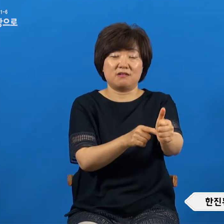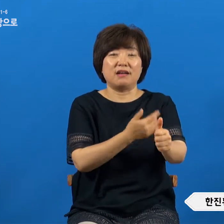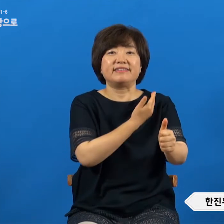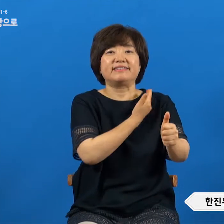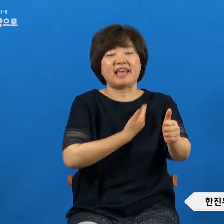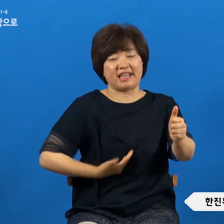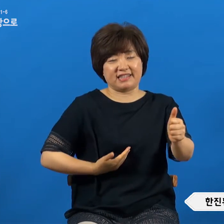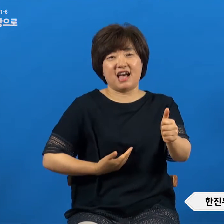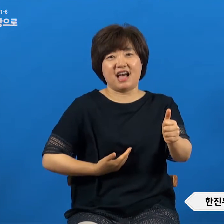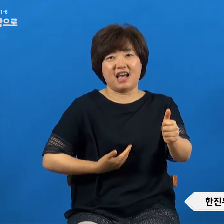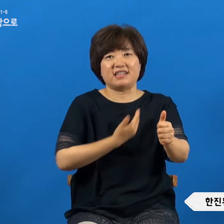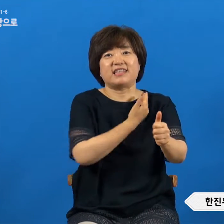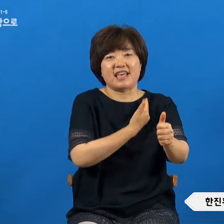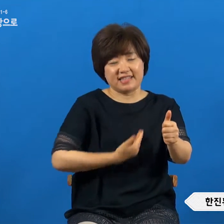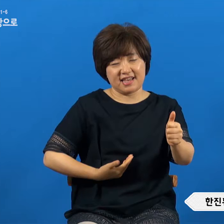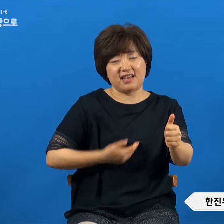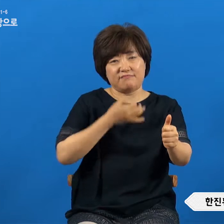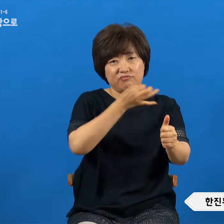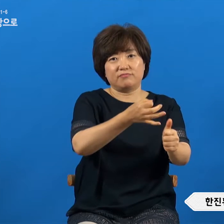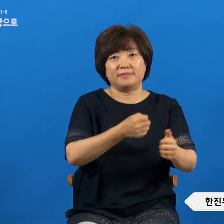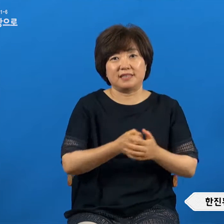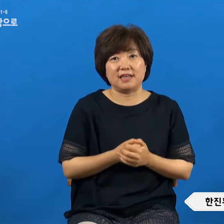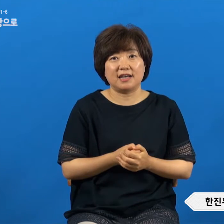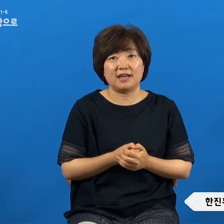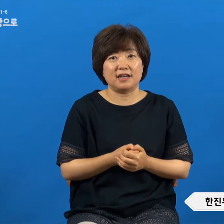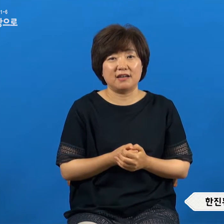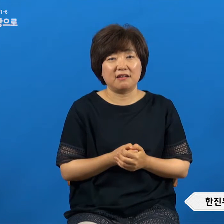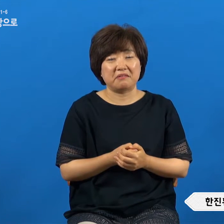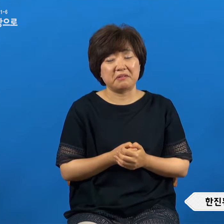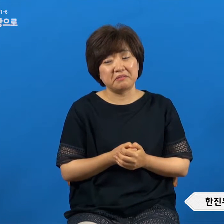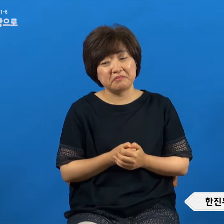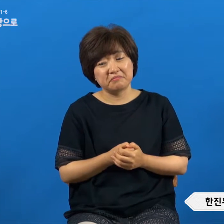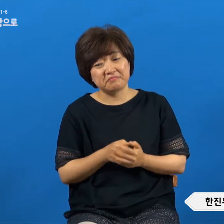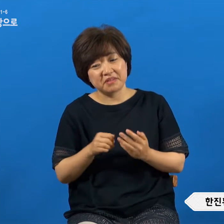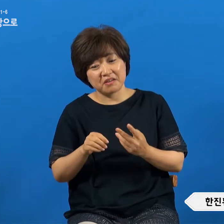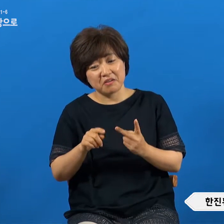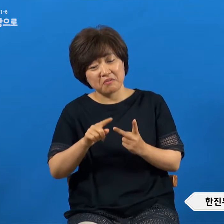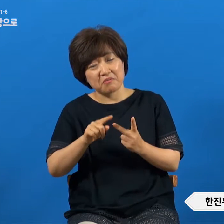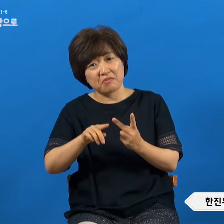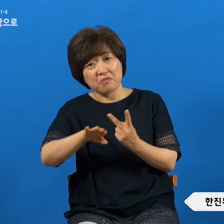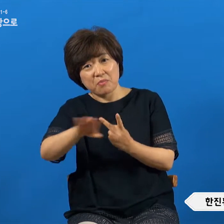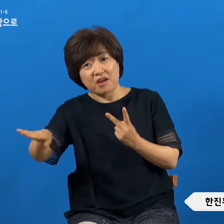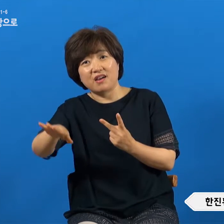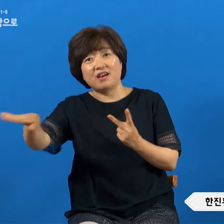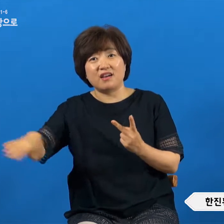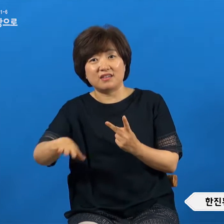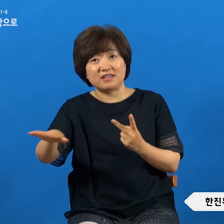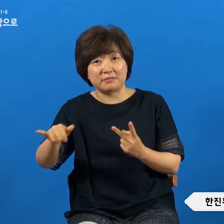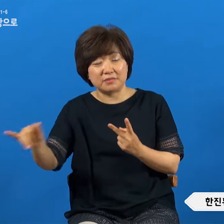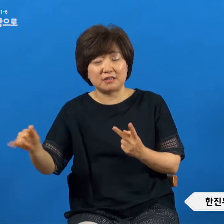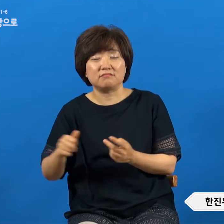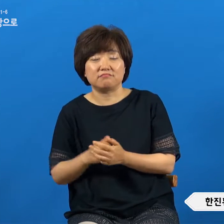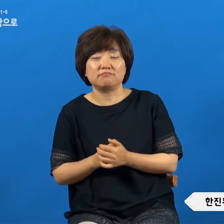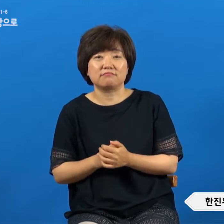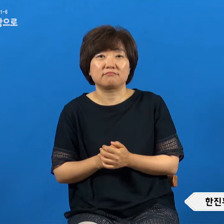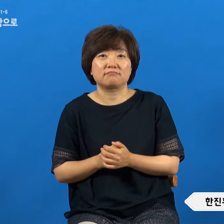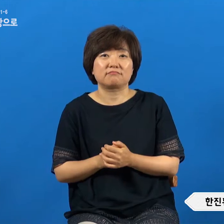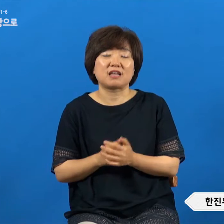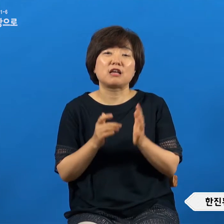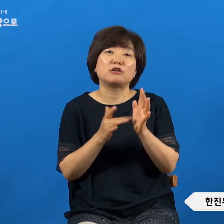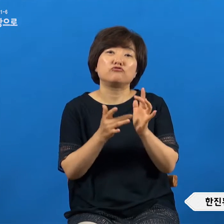사람들을 제자라고 부릅니다. 그런가 하면 또 한 부류의 사람들이 있는데